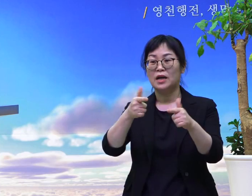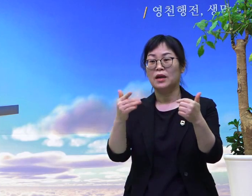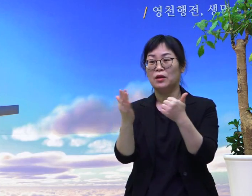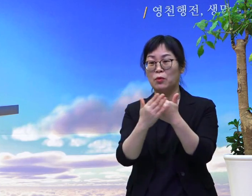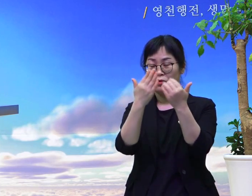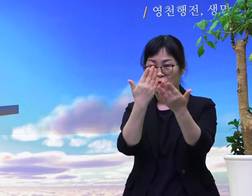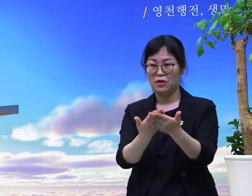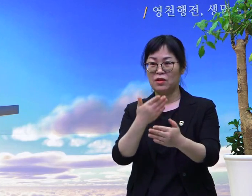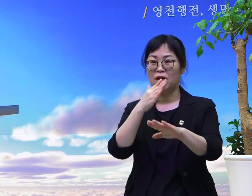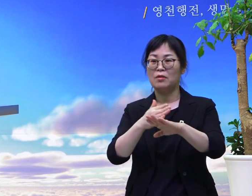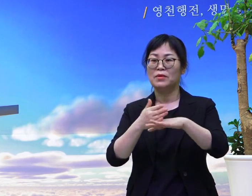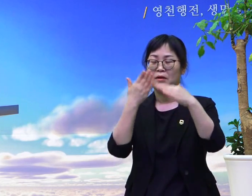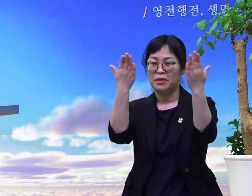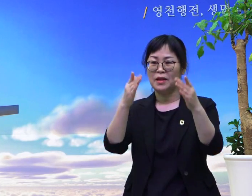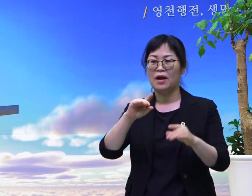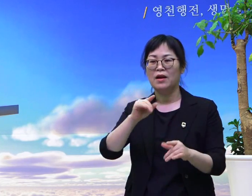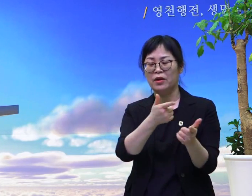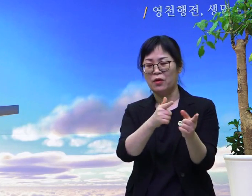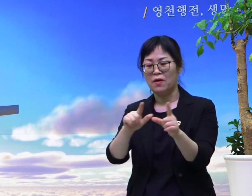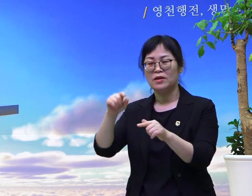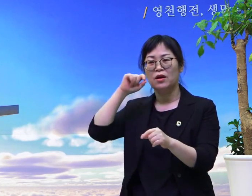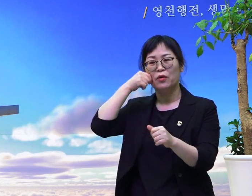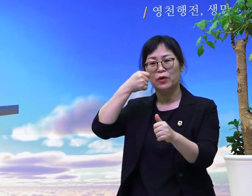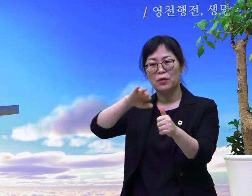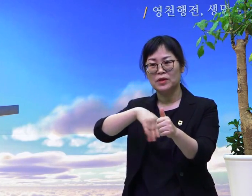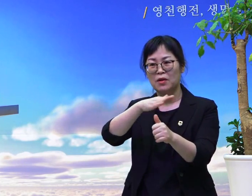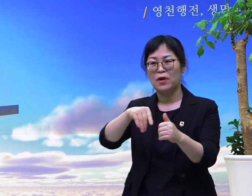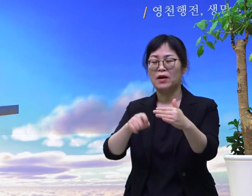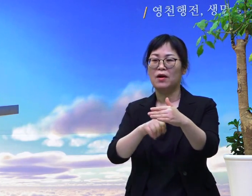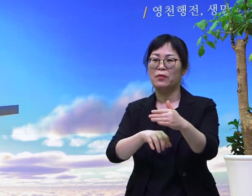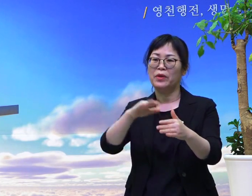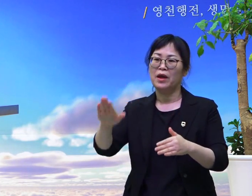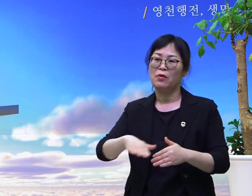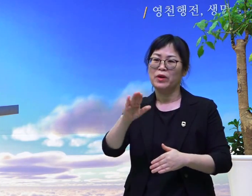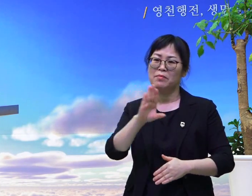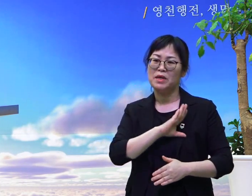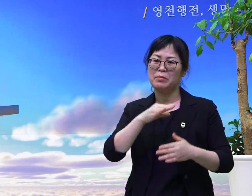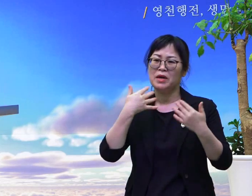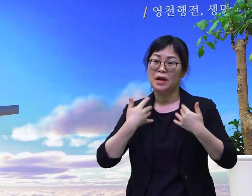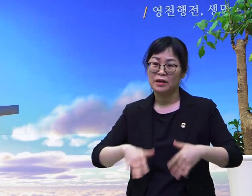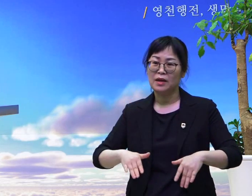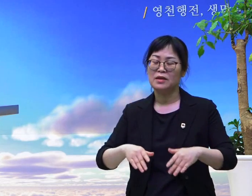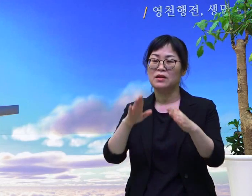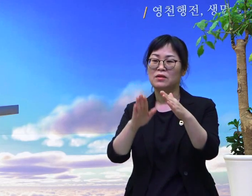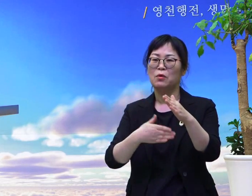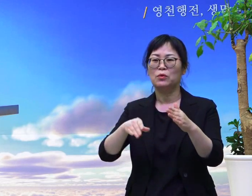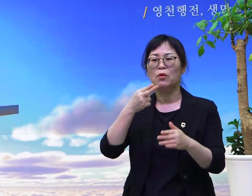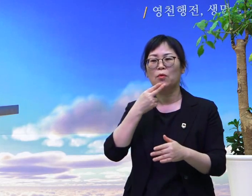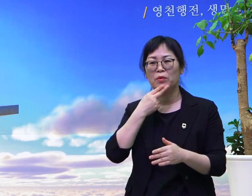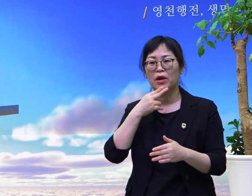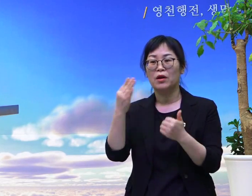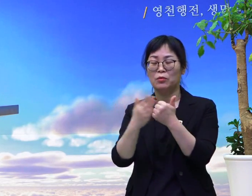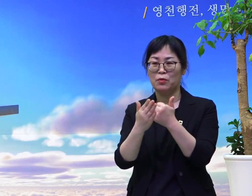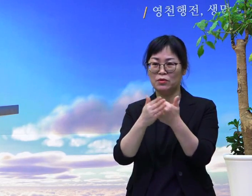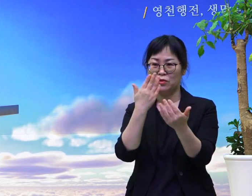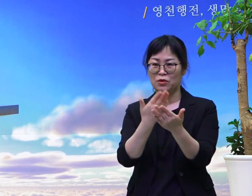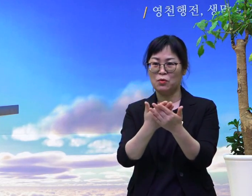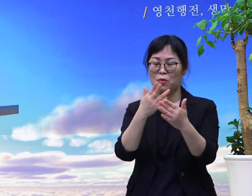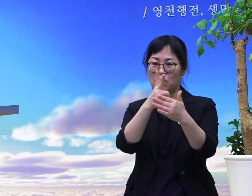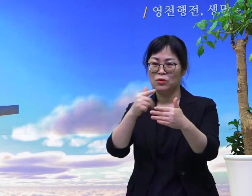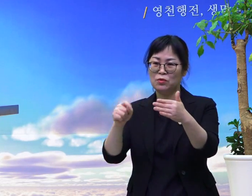감사드립니다. 여러 가지 어려운 여건 가운데 우리들의 믿음이 약하여지는 성도가 없게 하여 주시고